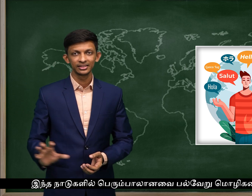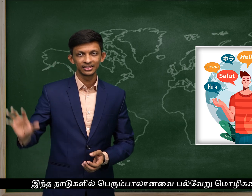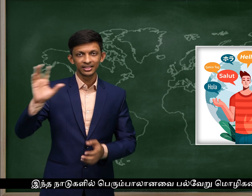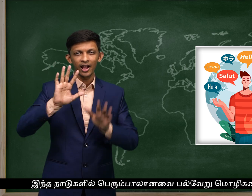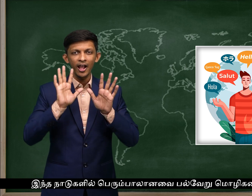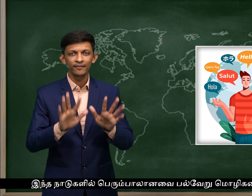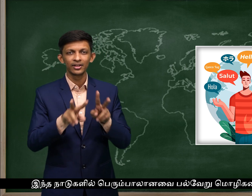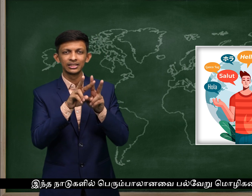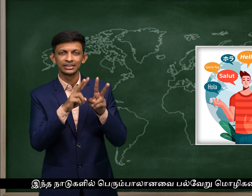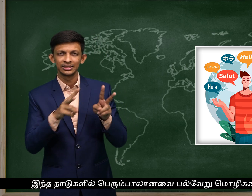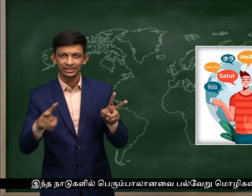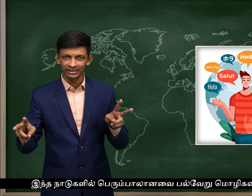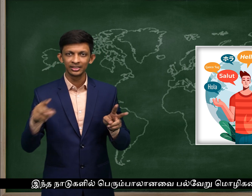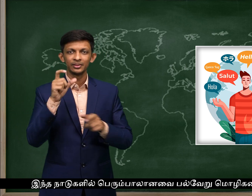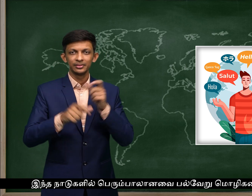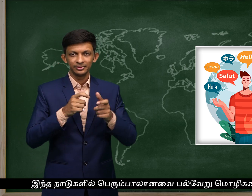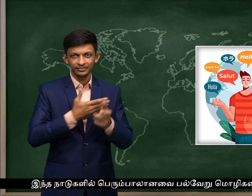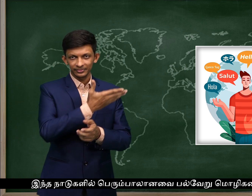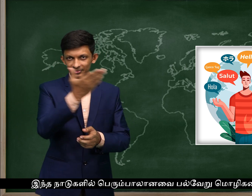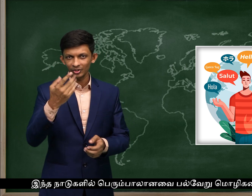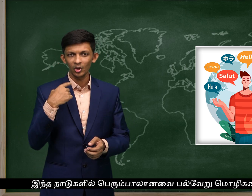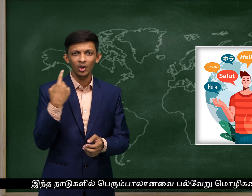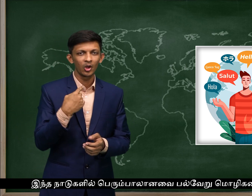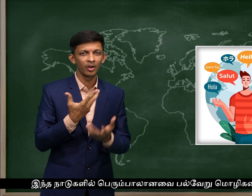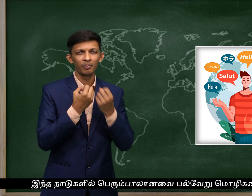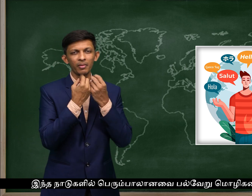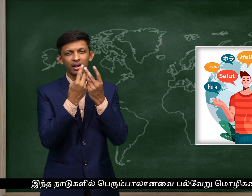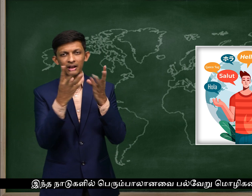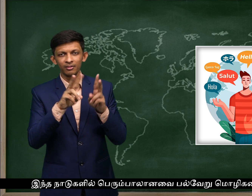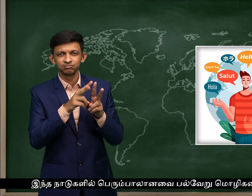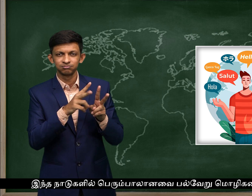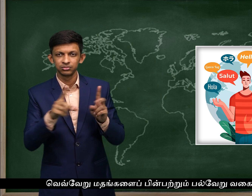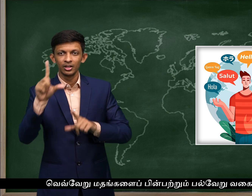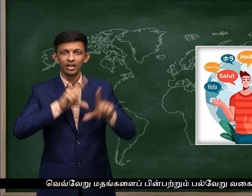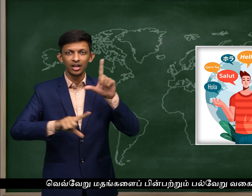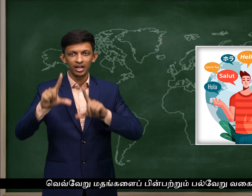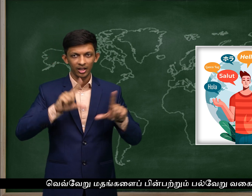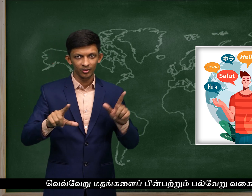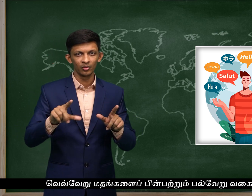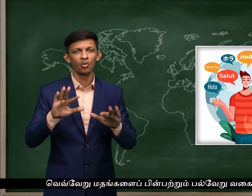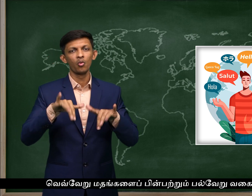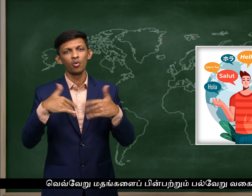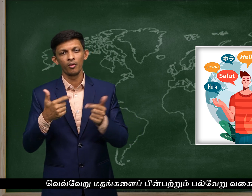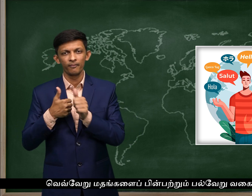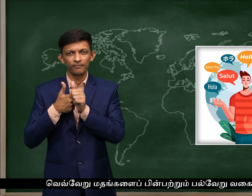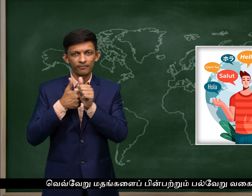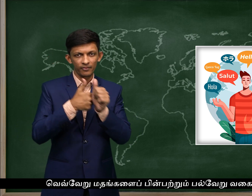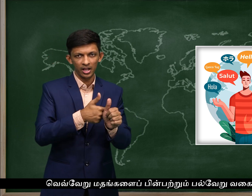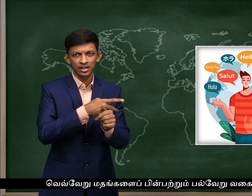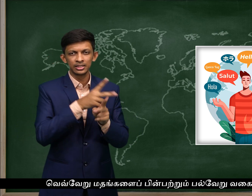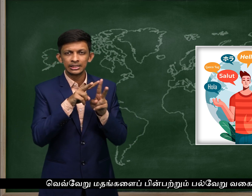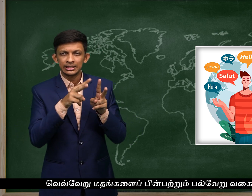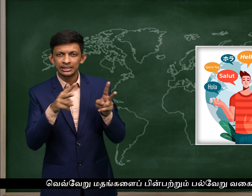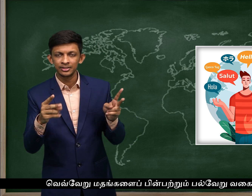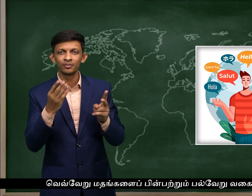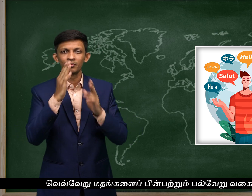இந்த நாடுகளில் பெரும்பாலானவை பல்வேறு மொழிகளை பேசும் அல்லது வெவ்வேறு மதங்களை பின்பற்றும்